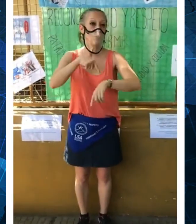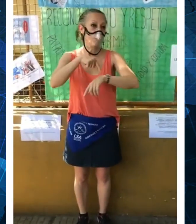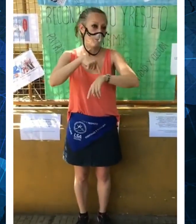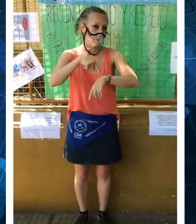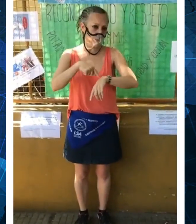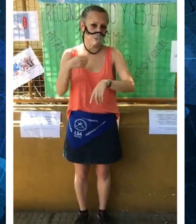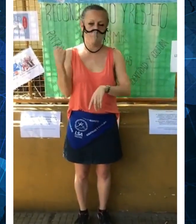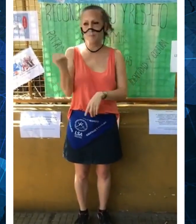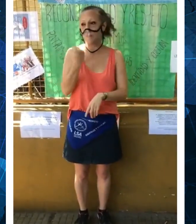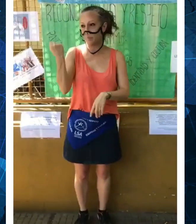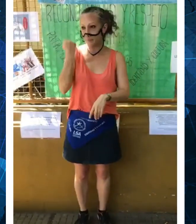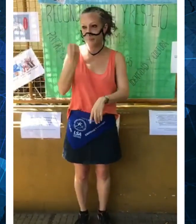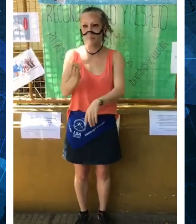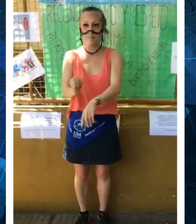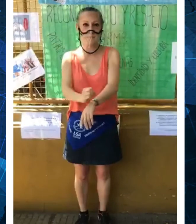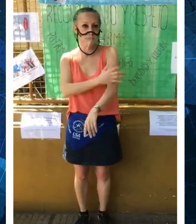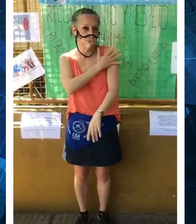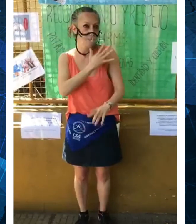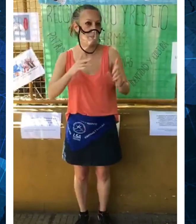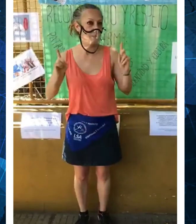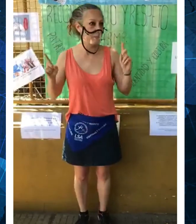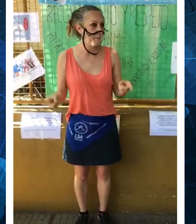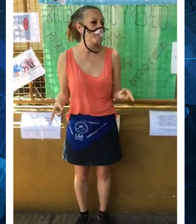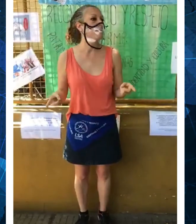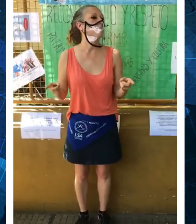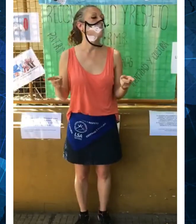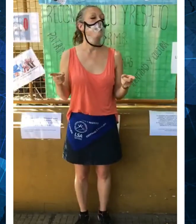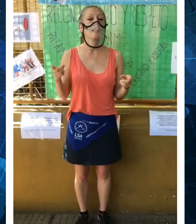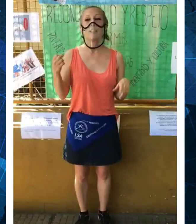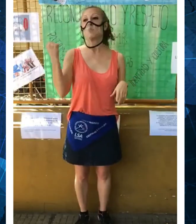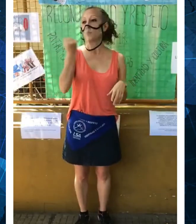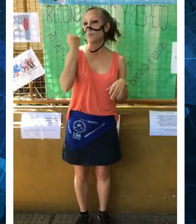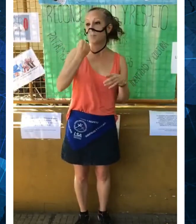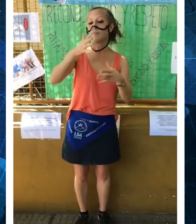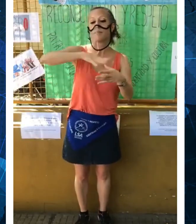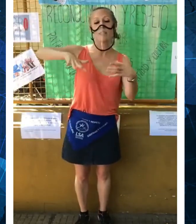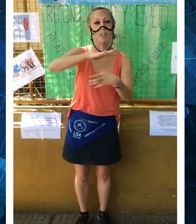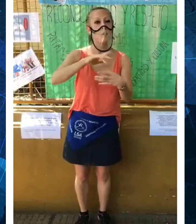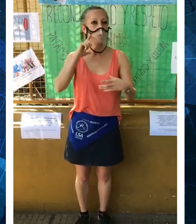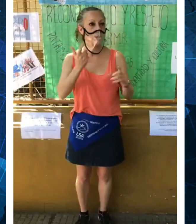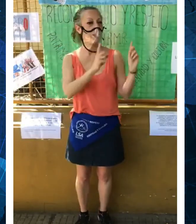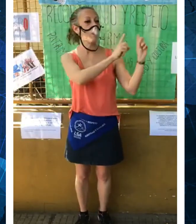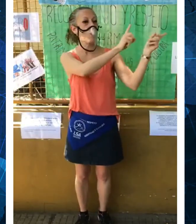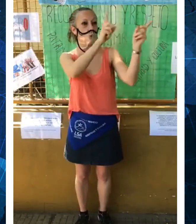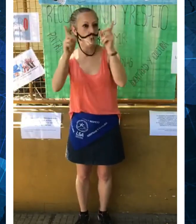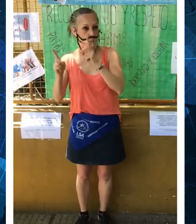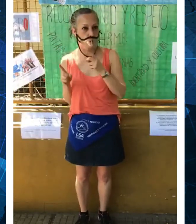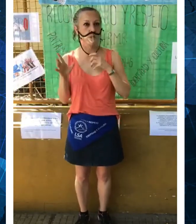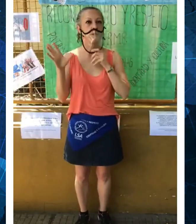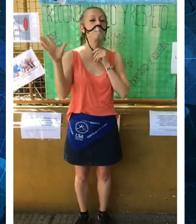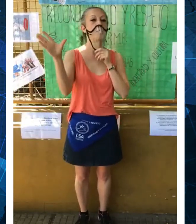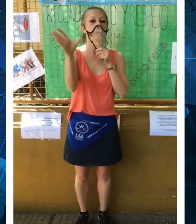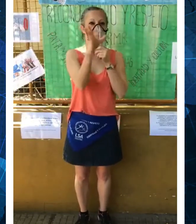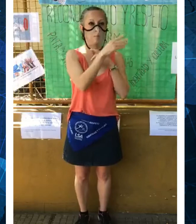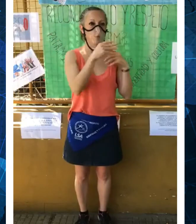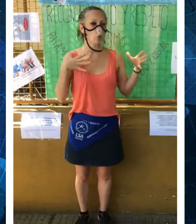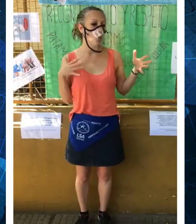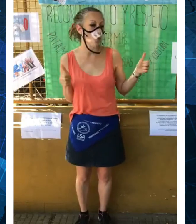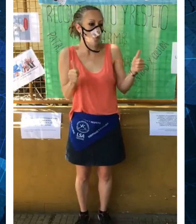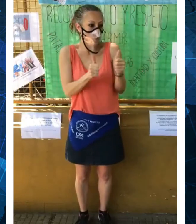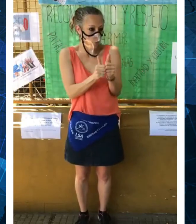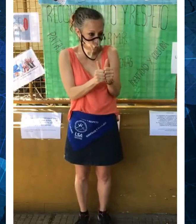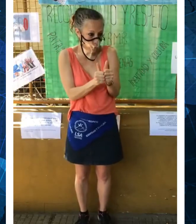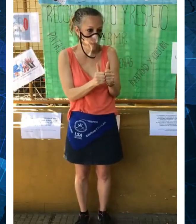Hola. En este momento tan importante y emocionante también, muy importante para la